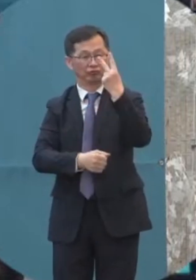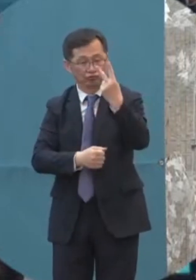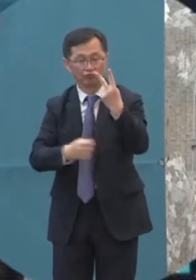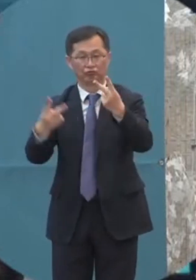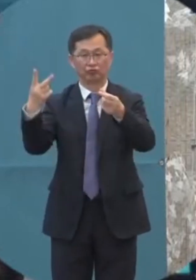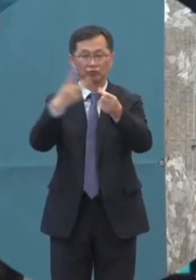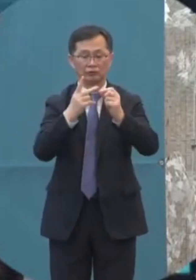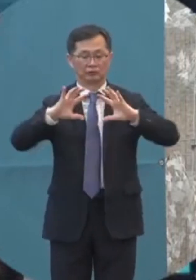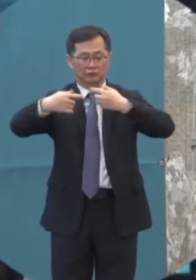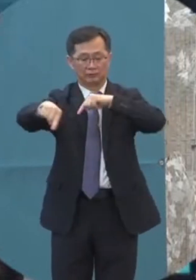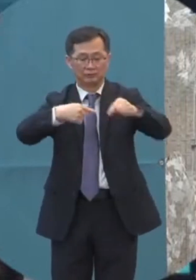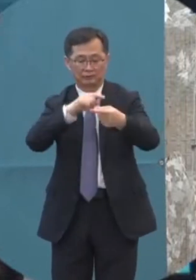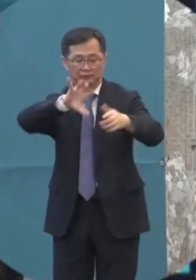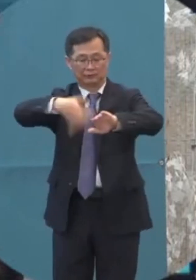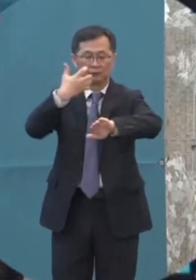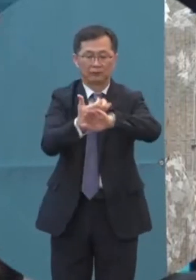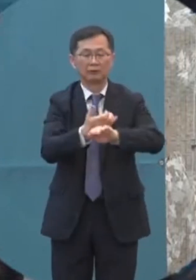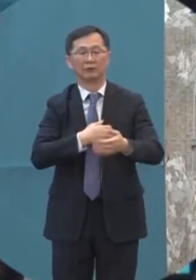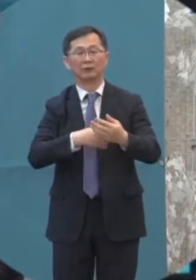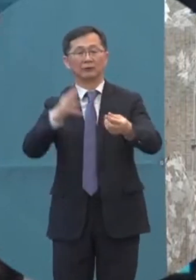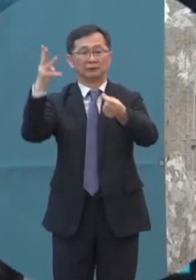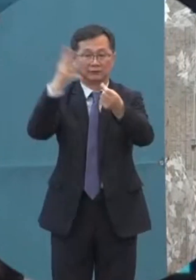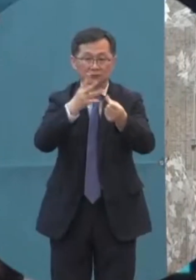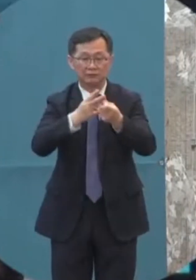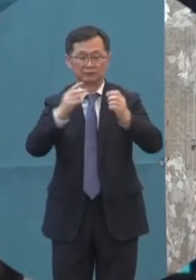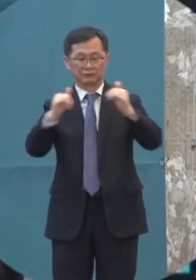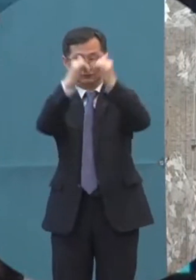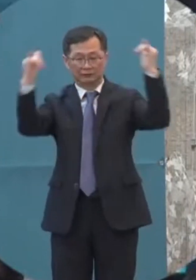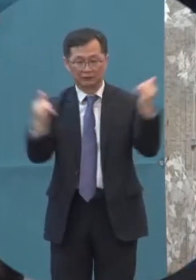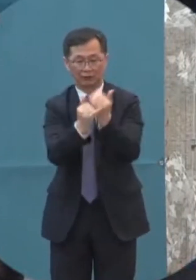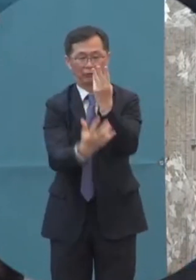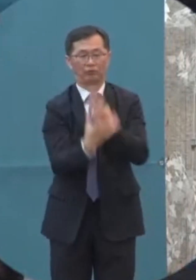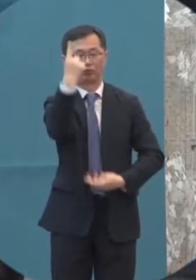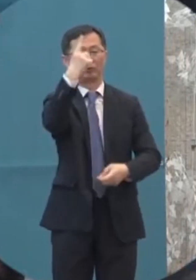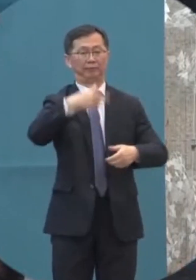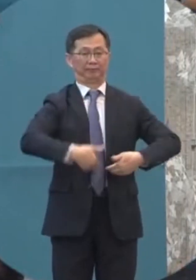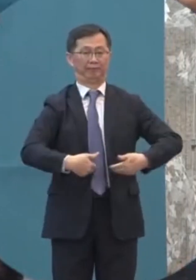둘째는 정치 개혁, 셋째는 사회 통합입니다.